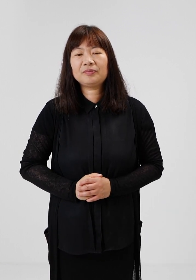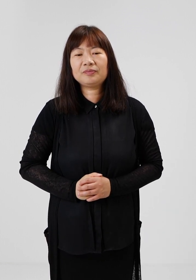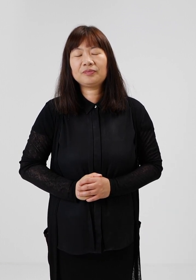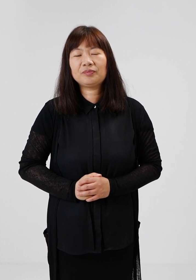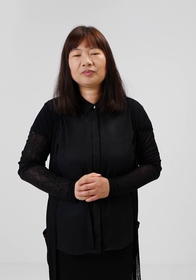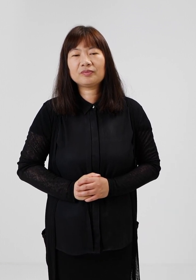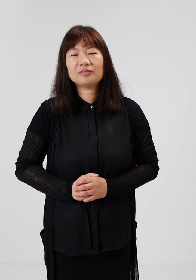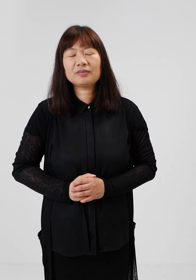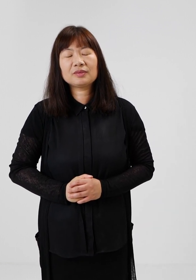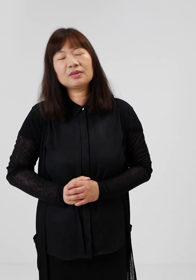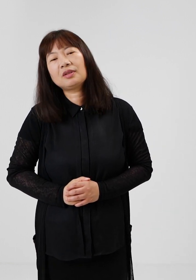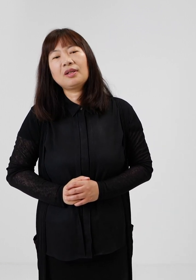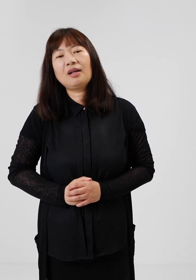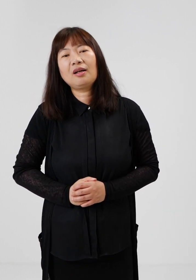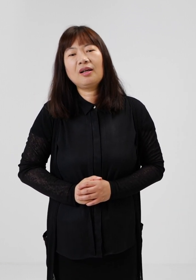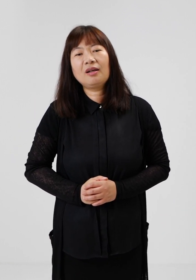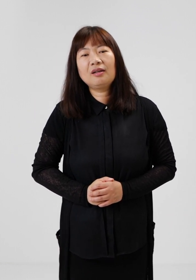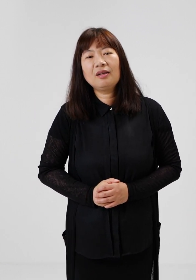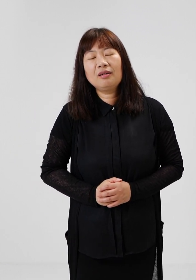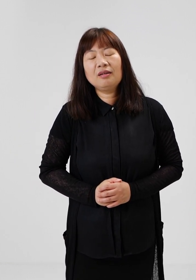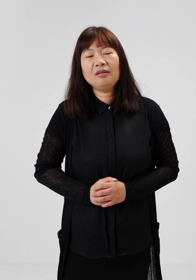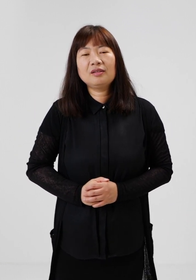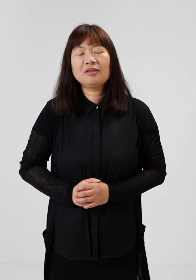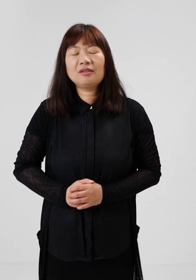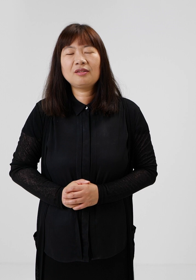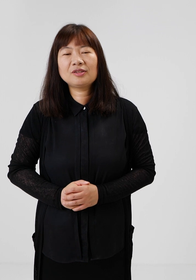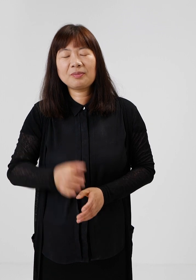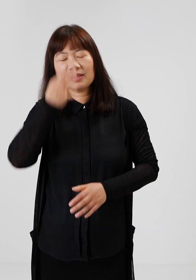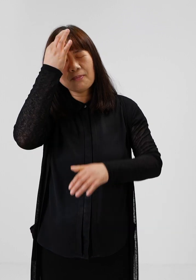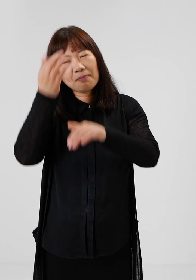그런 신기에 있는 선수들을 어떻게 따라가요?